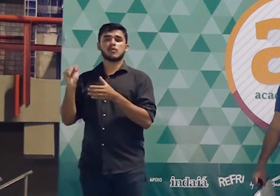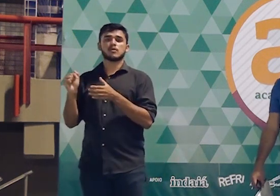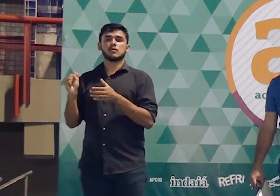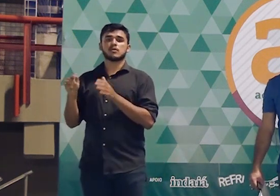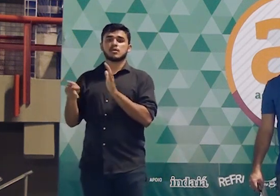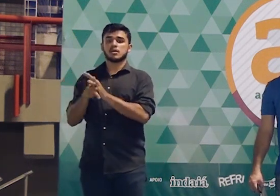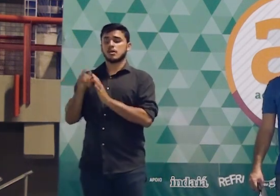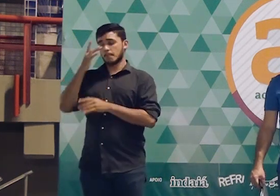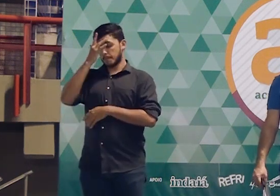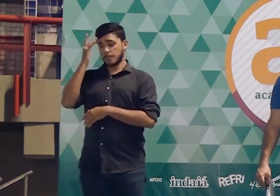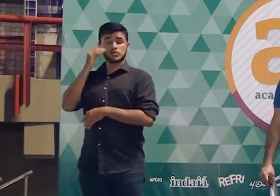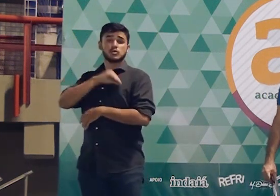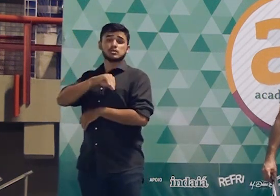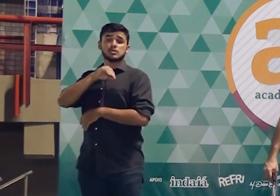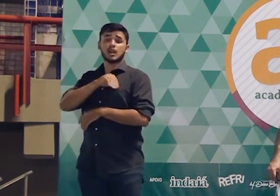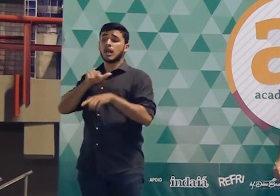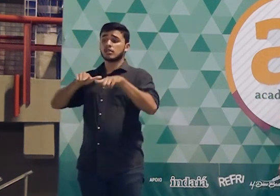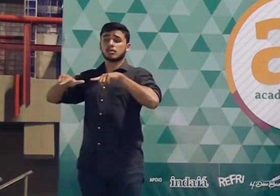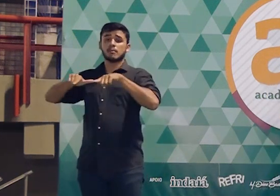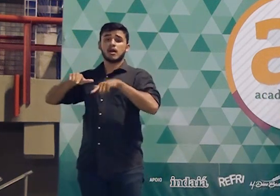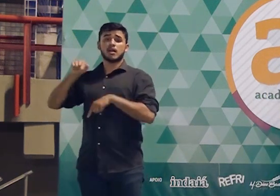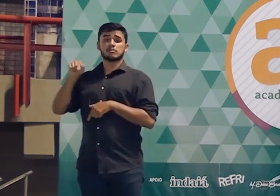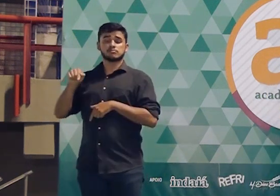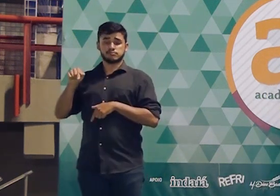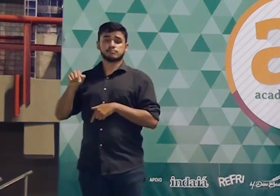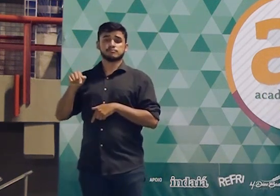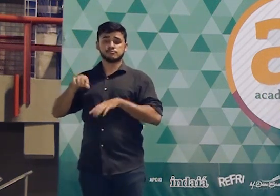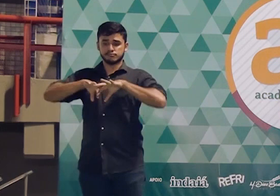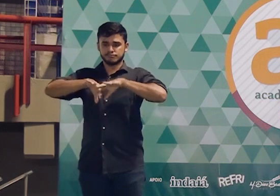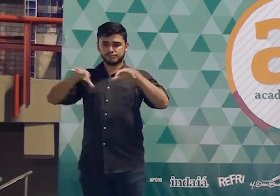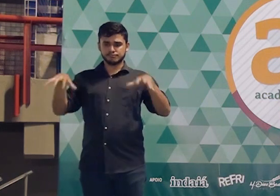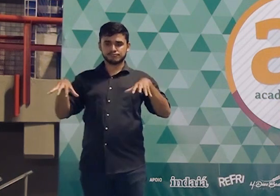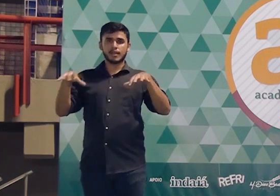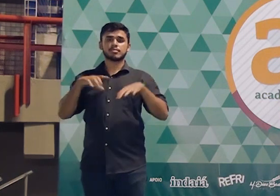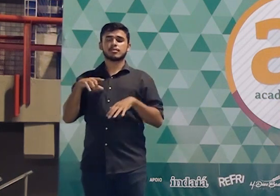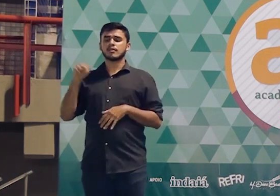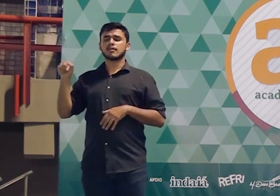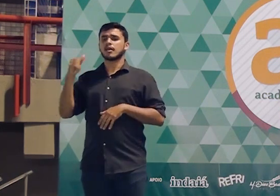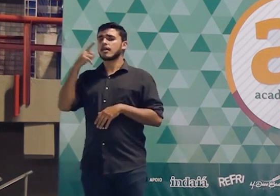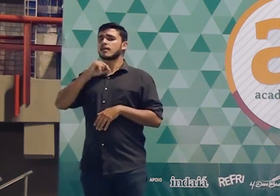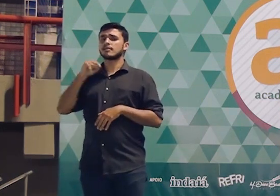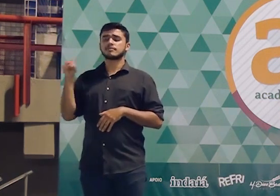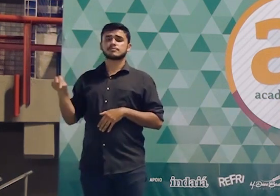o proletariado. O proletariado tem o quê?